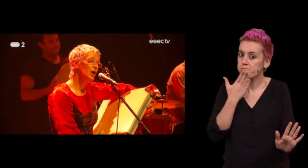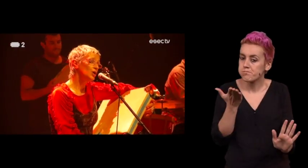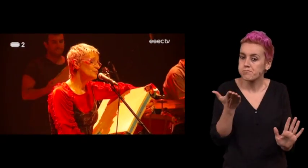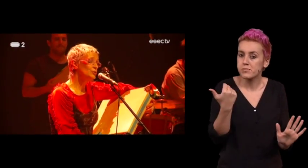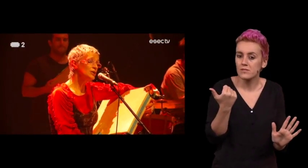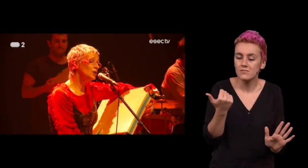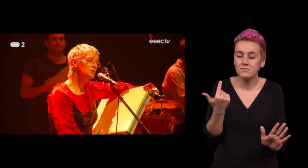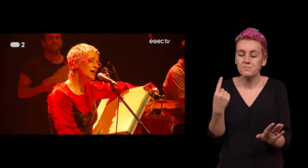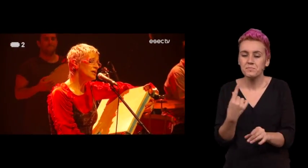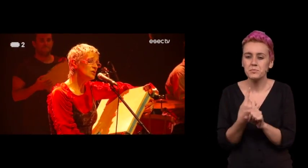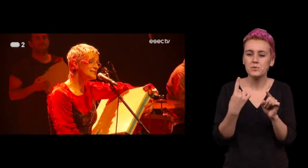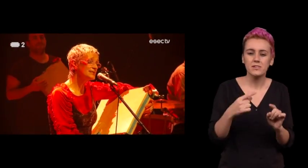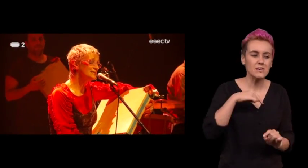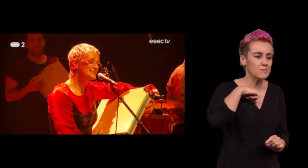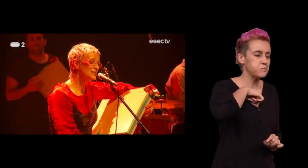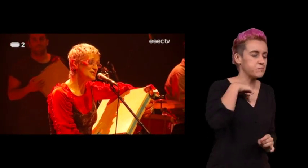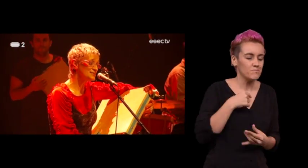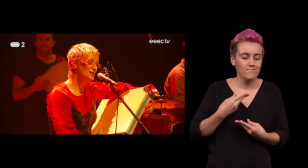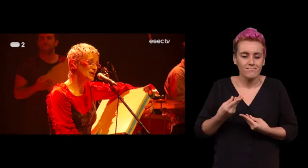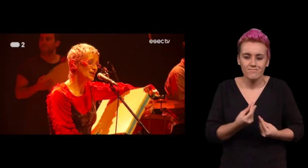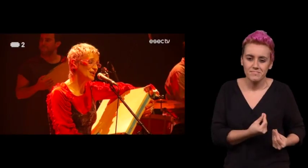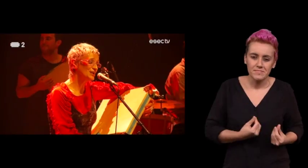ninguém, porque eu tenho a